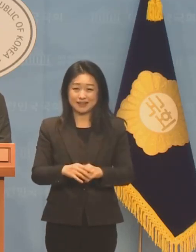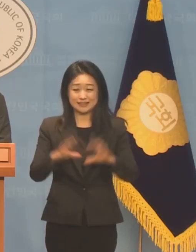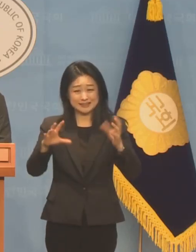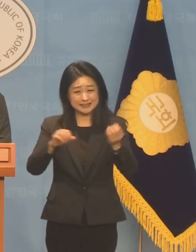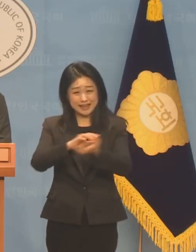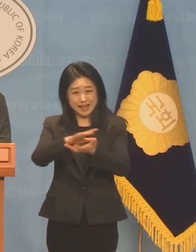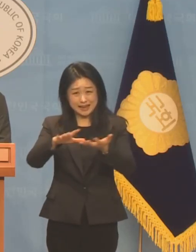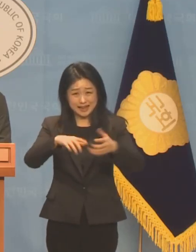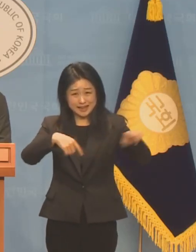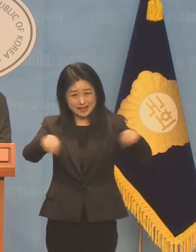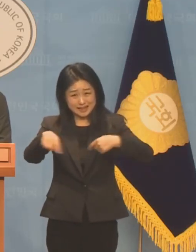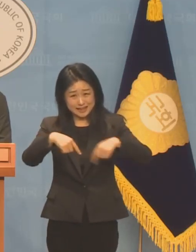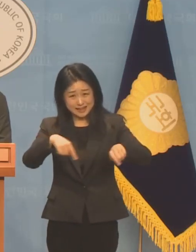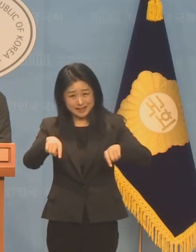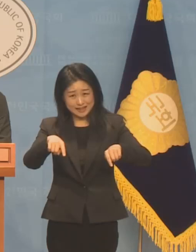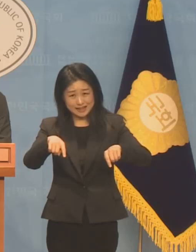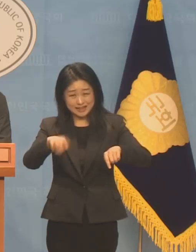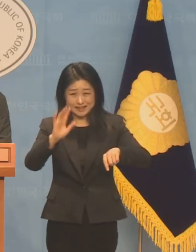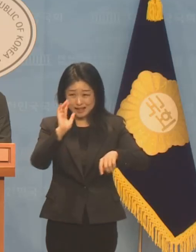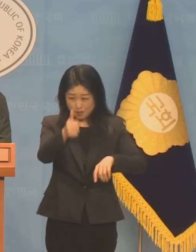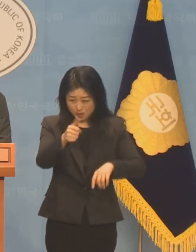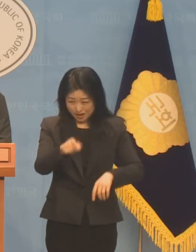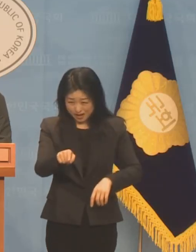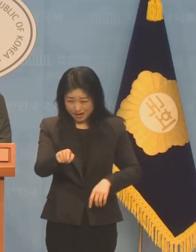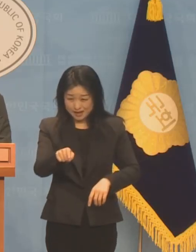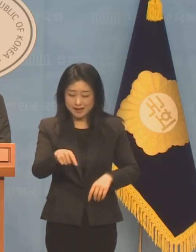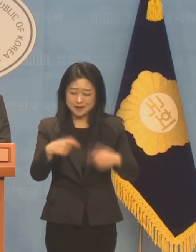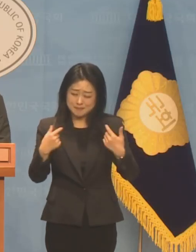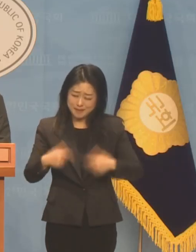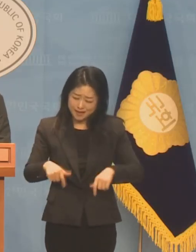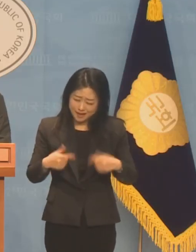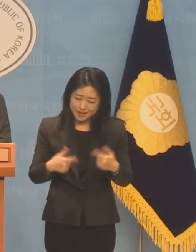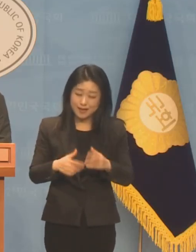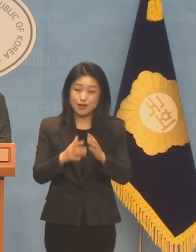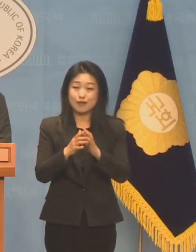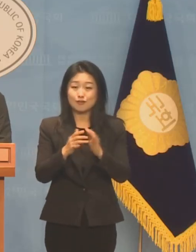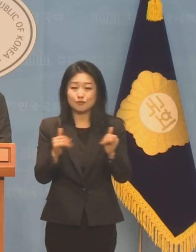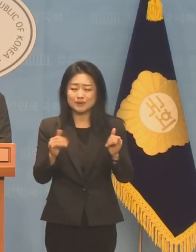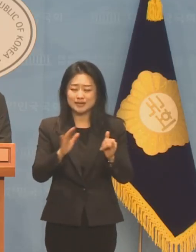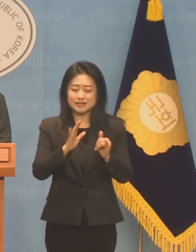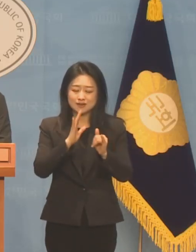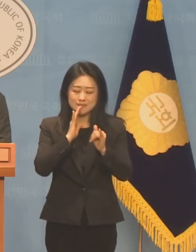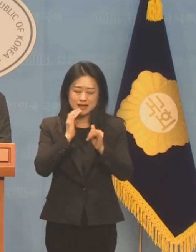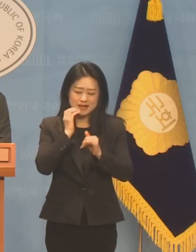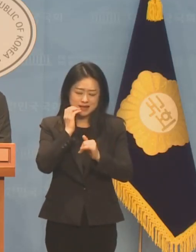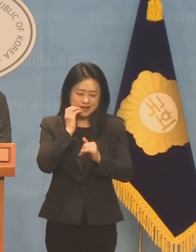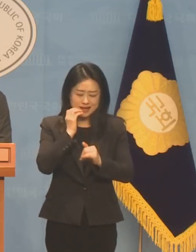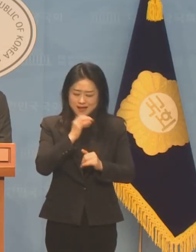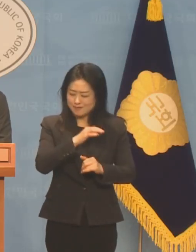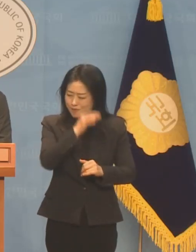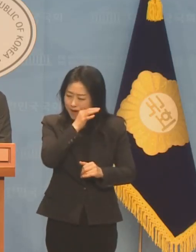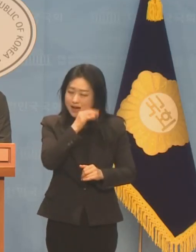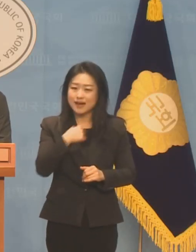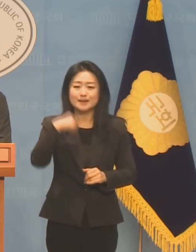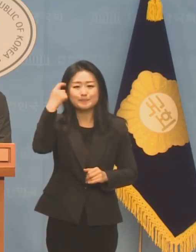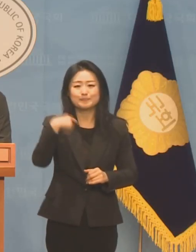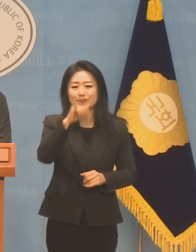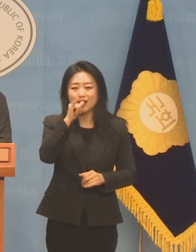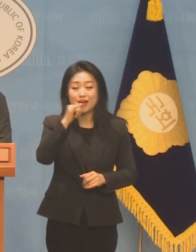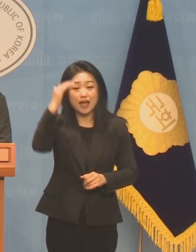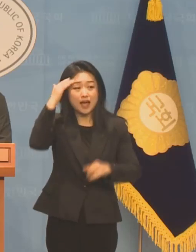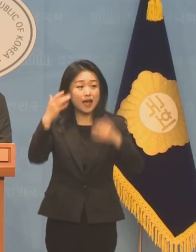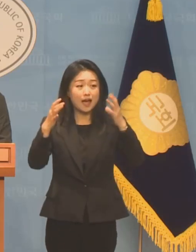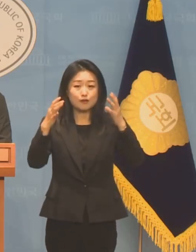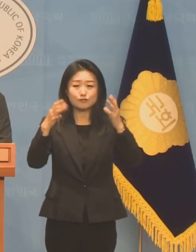내란을 획책했다니 매일같이 우리 국민들의 얼굴이 다 화끈거립니다. 민주공화국